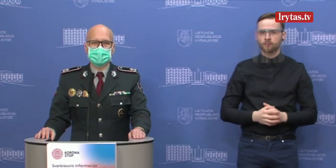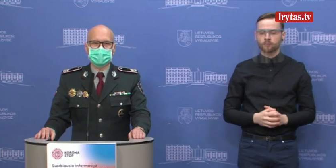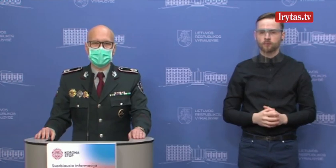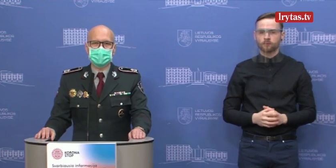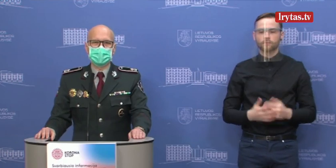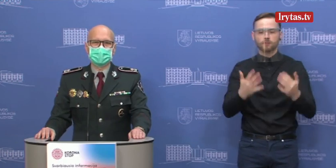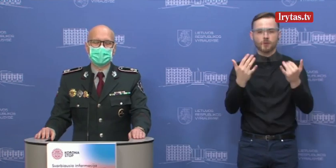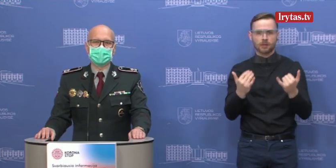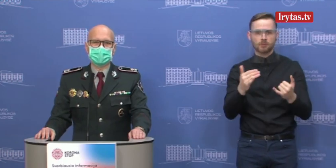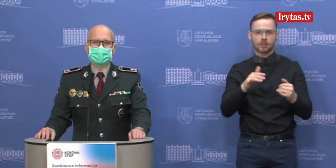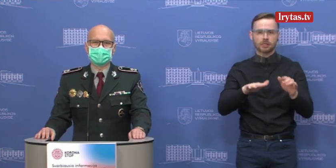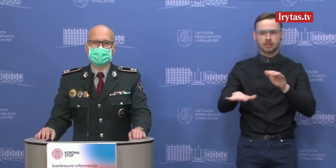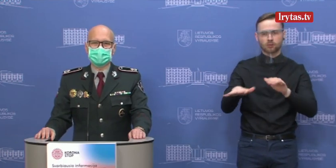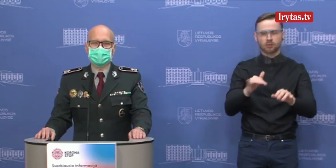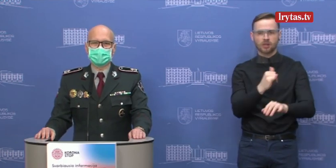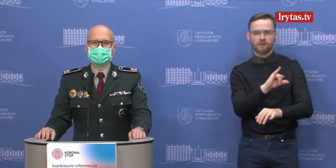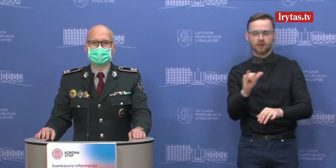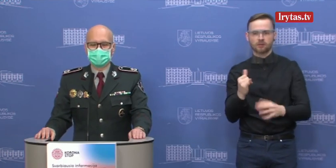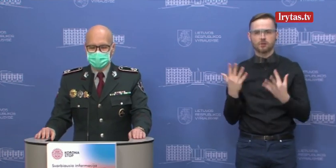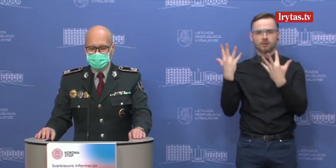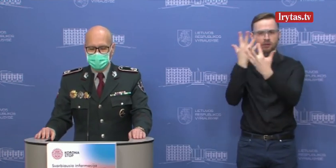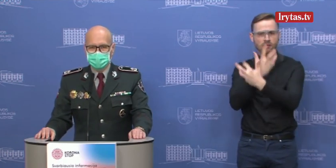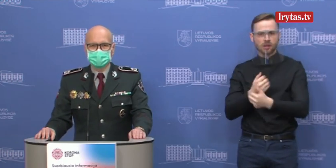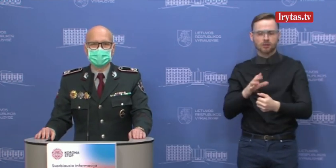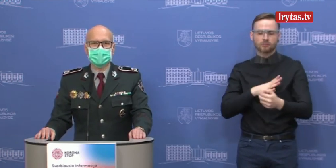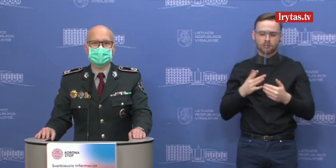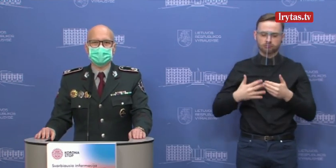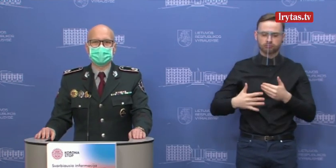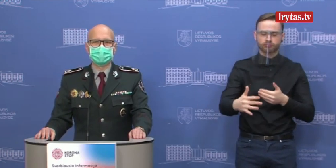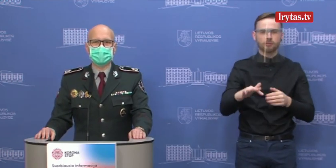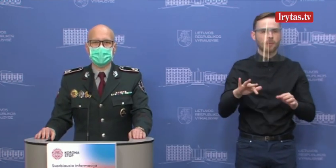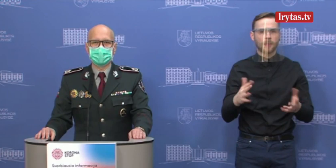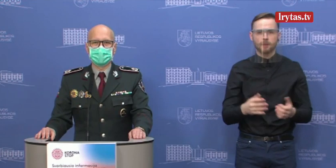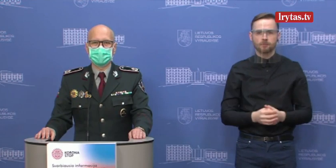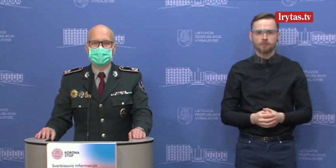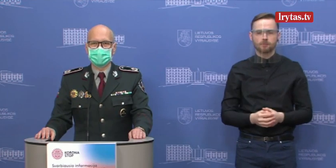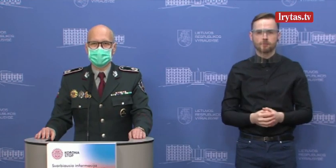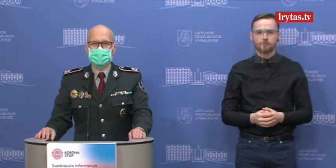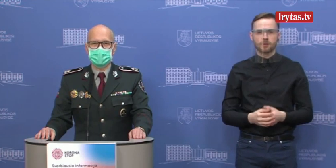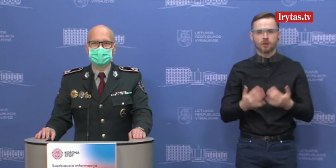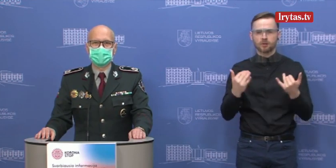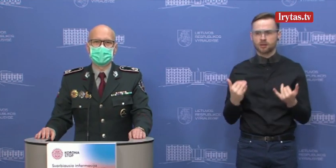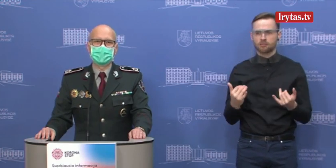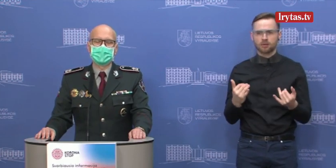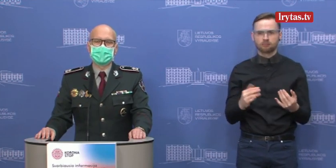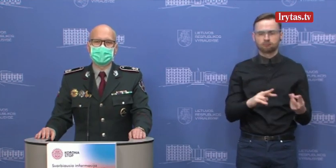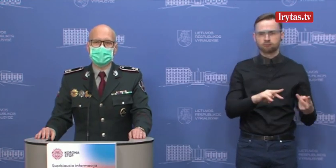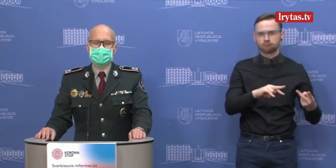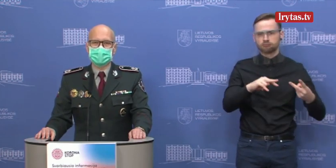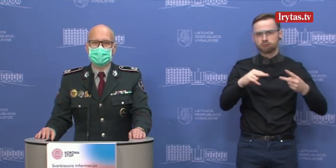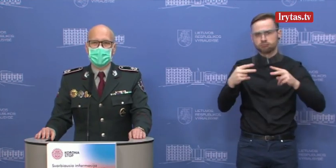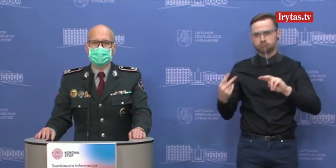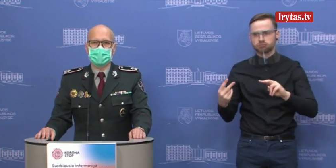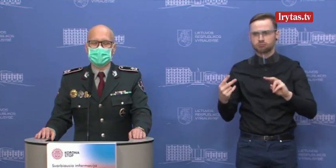Vertinant situaciją nuo vidurnakčio, turiu pasakyti, kad kol kas ypatingų pasikeitimų